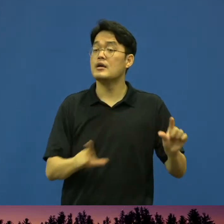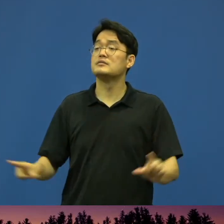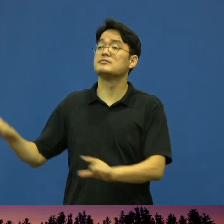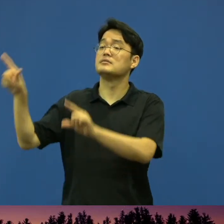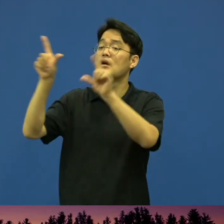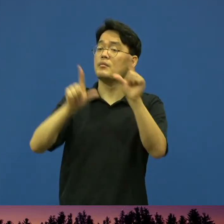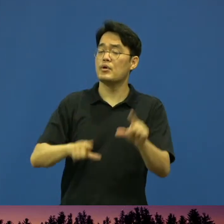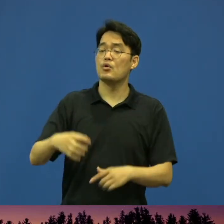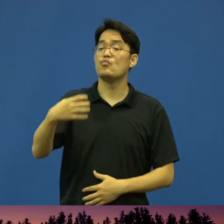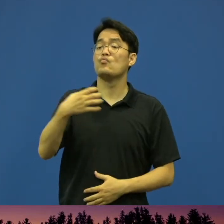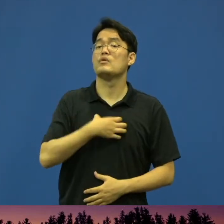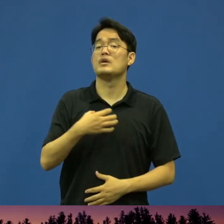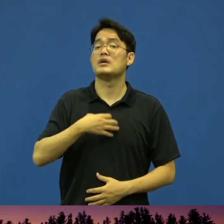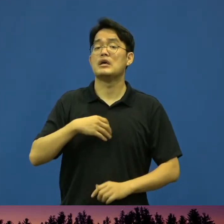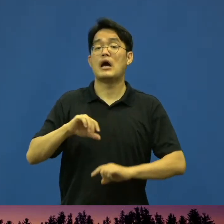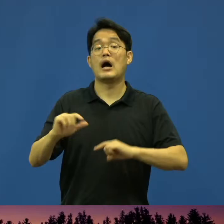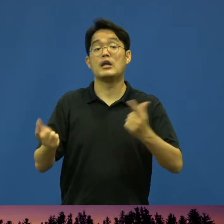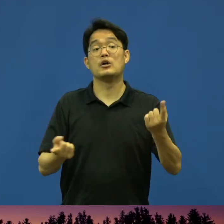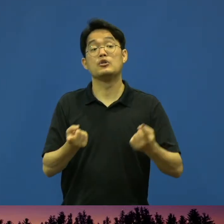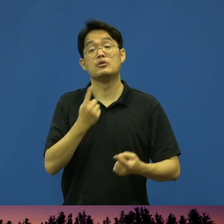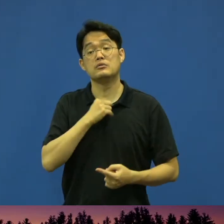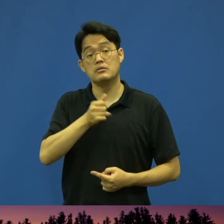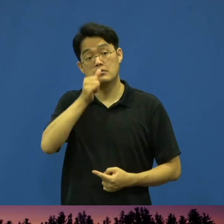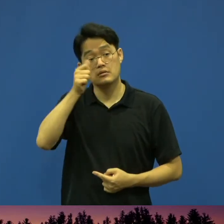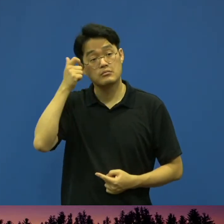위기가 아니었던 적이 있었던가.